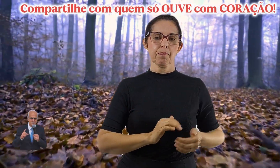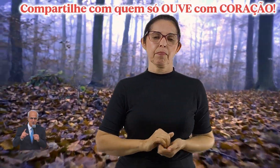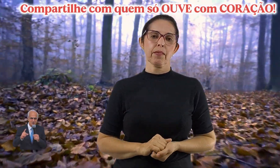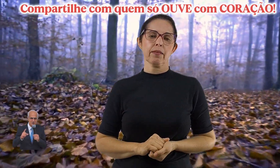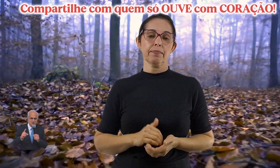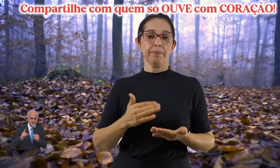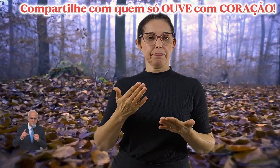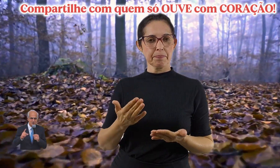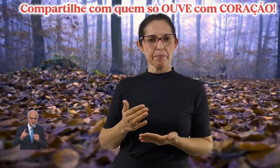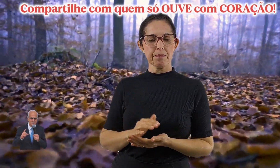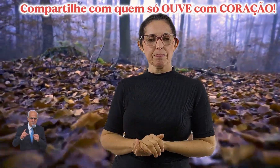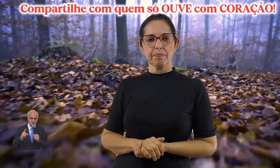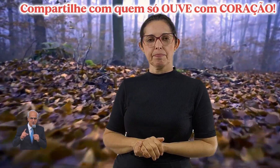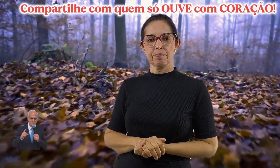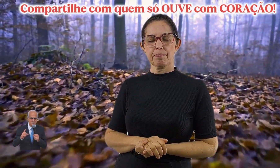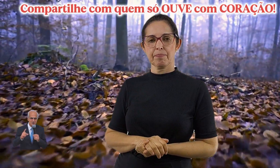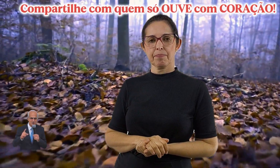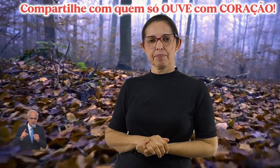Sonda-me.